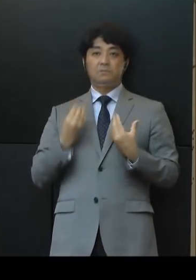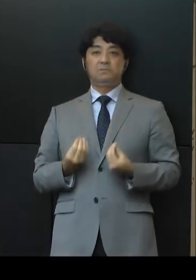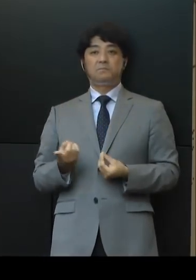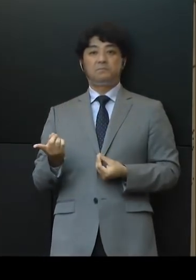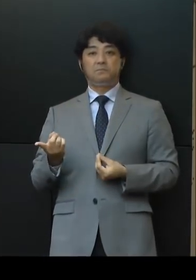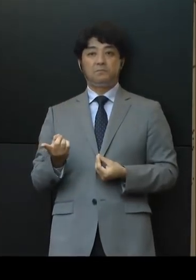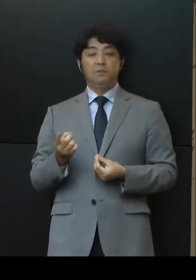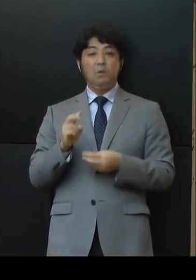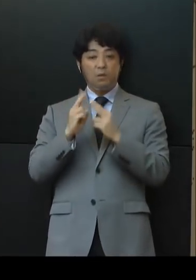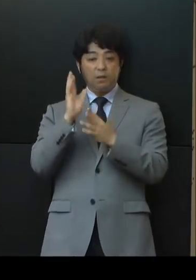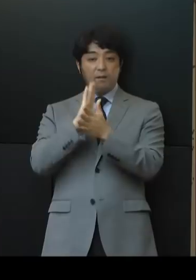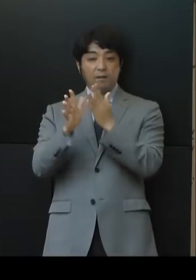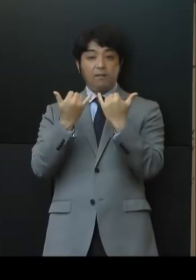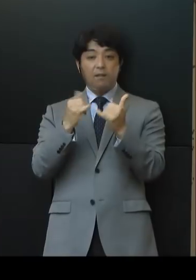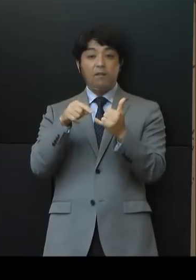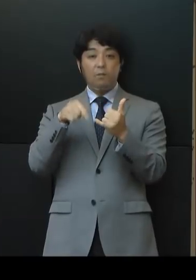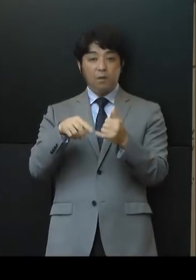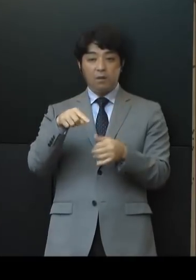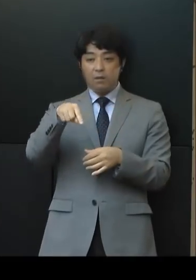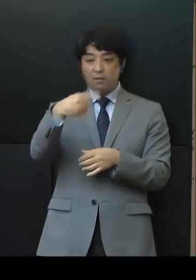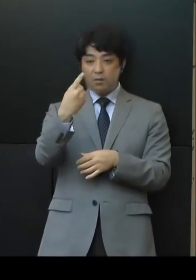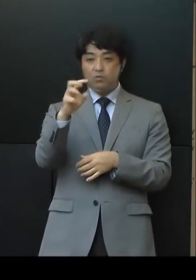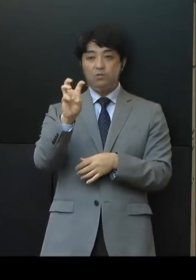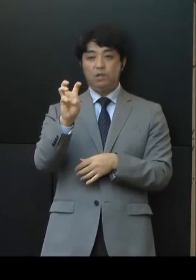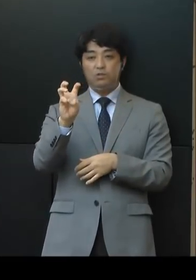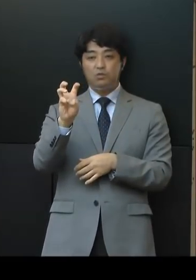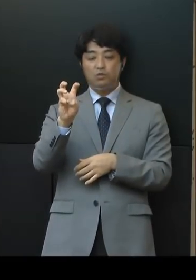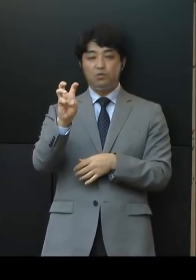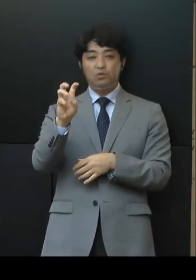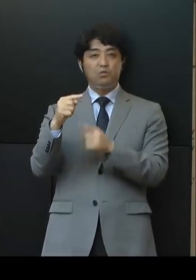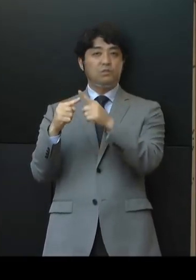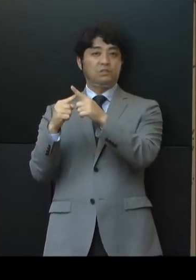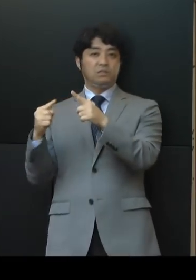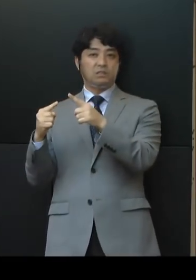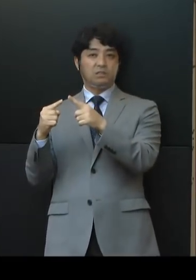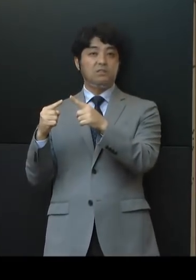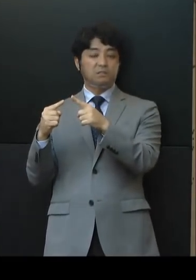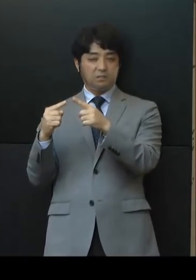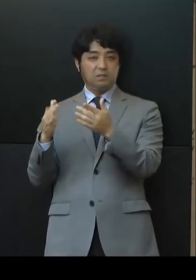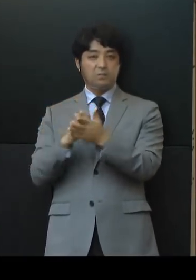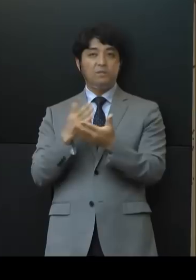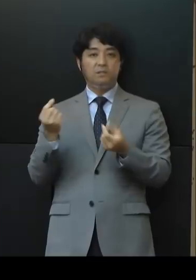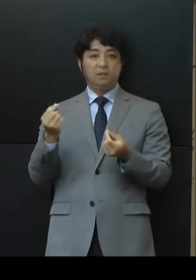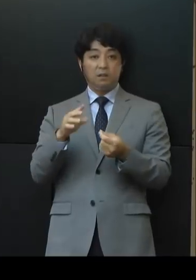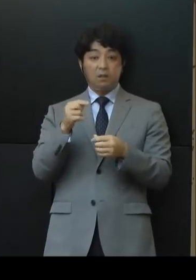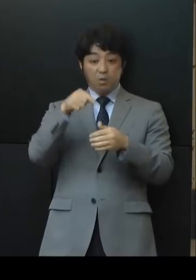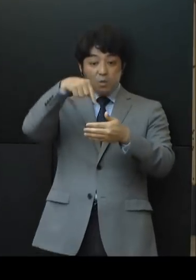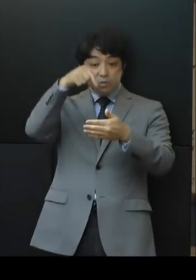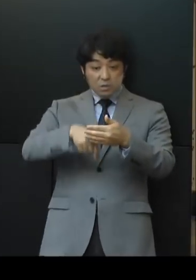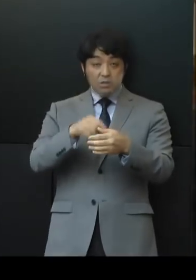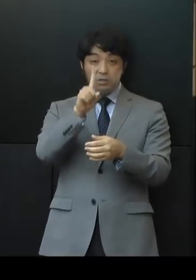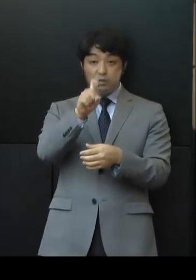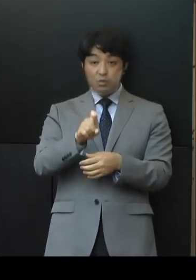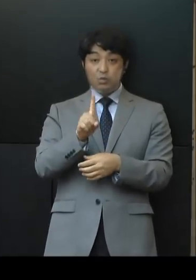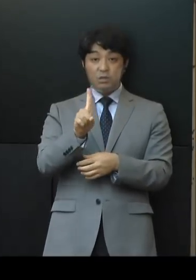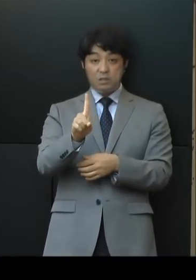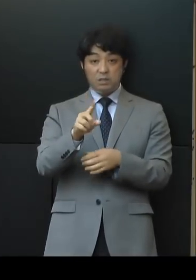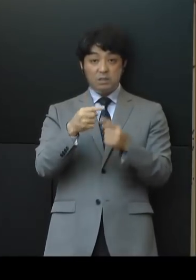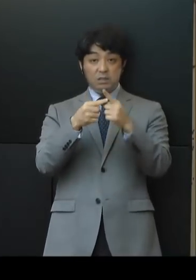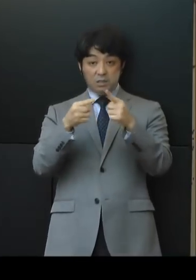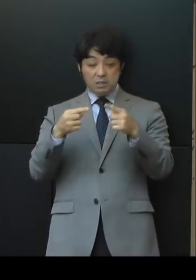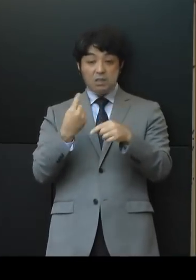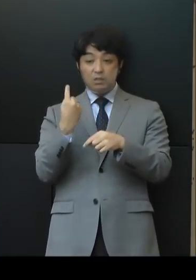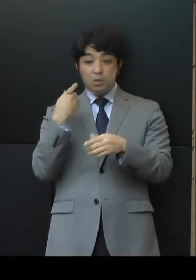は130名となりました。そのうち11名は昨日までに退院をされております。詳